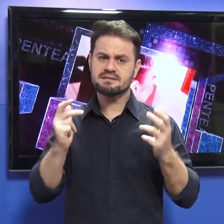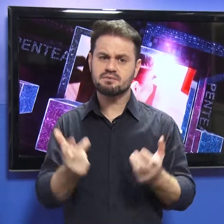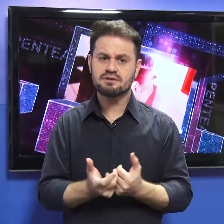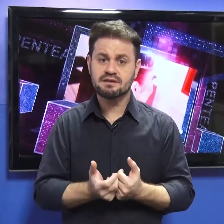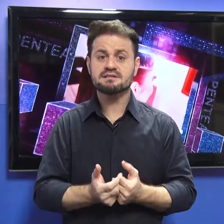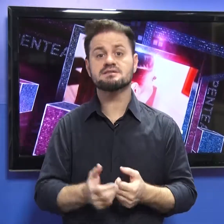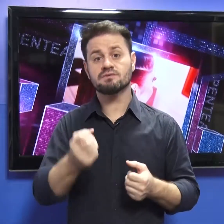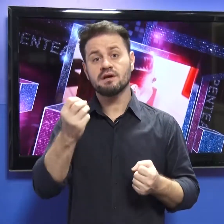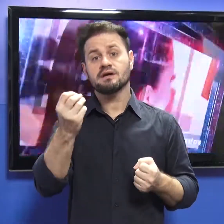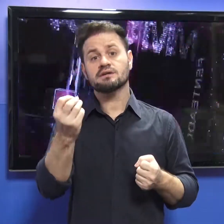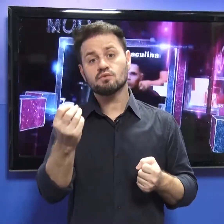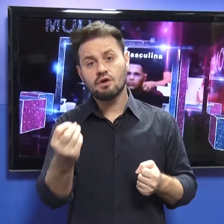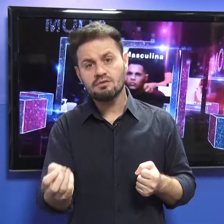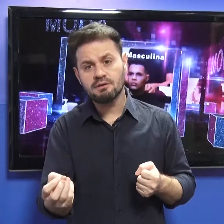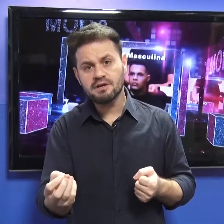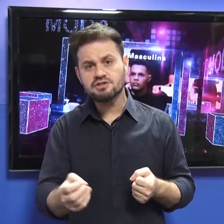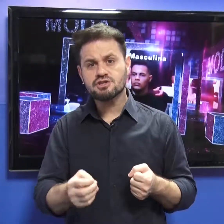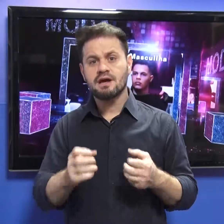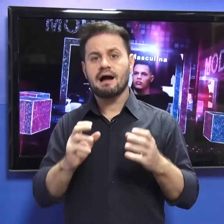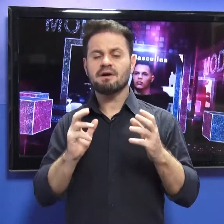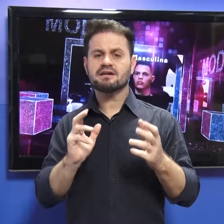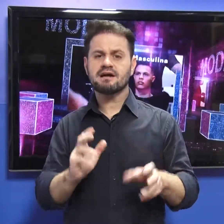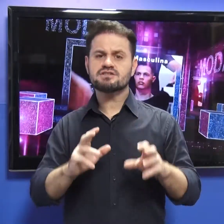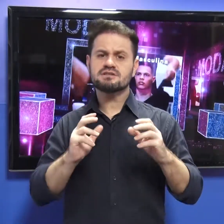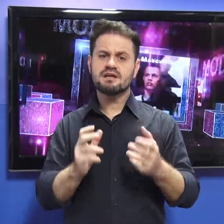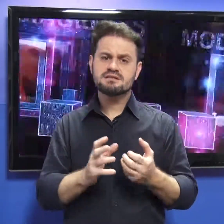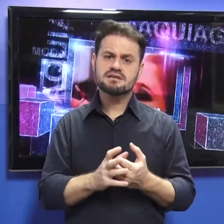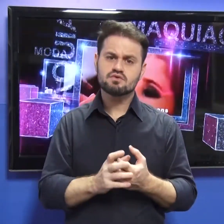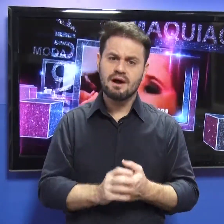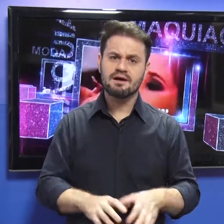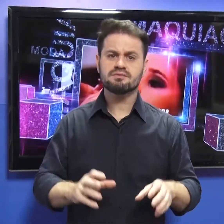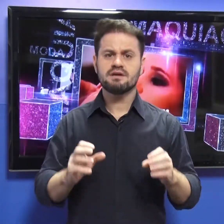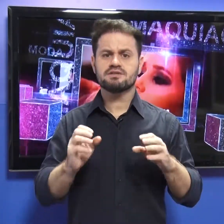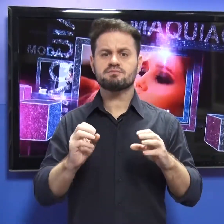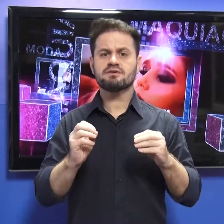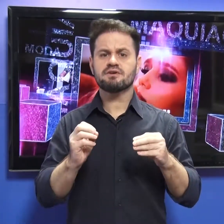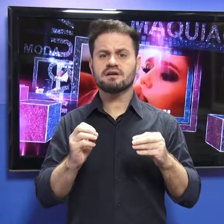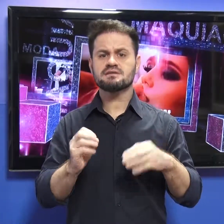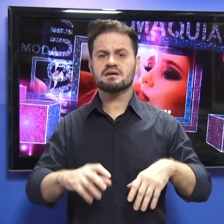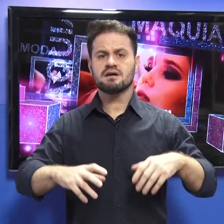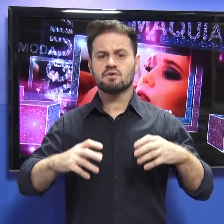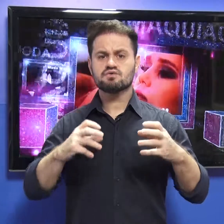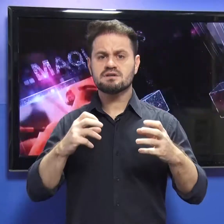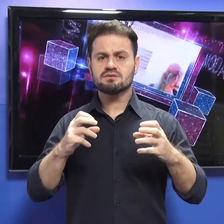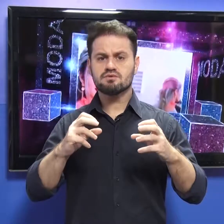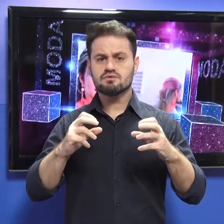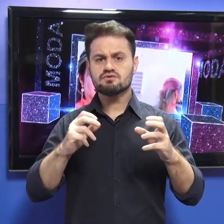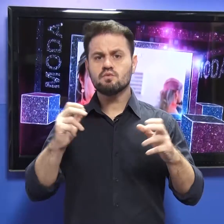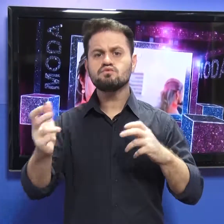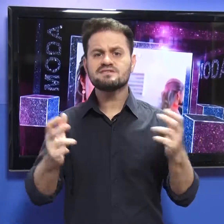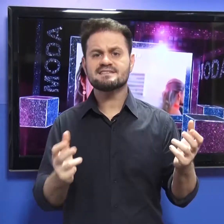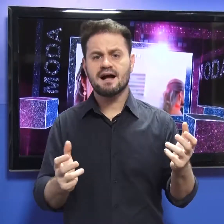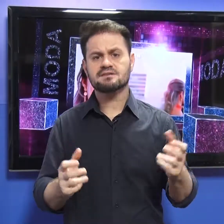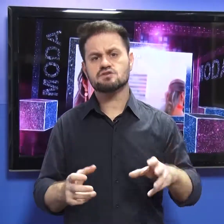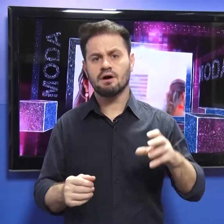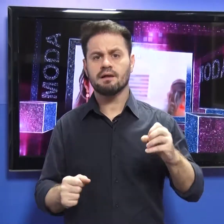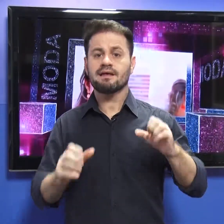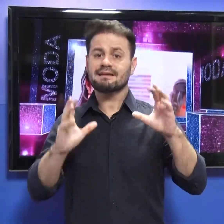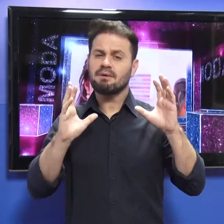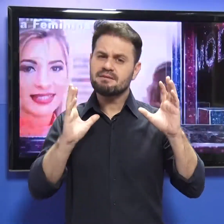muito agressiva então novamente a maquiagem tem que ser suave de preferência usando um destaque só trabalhe